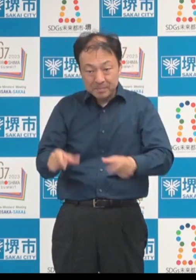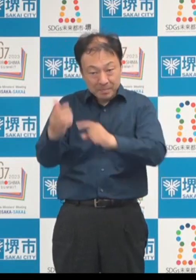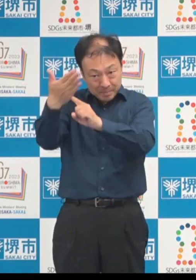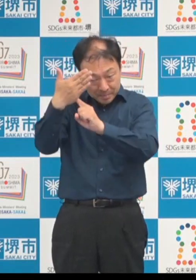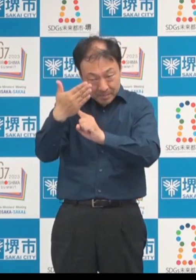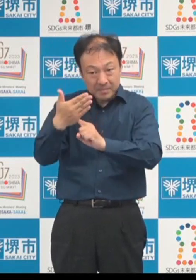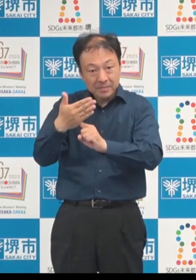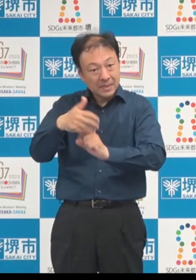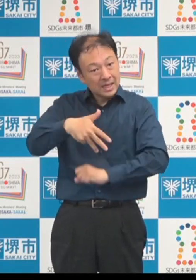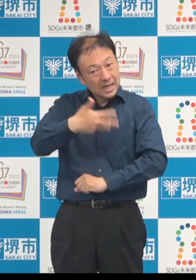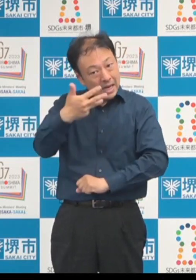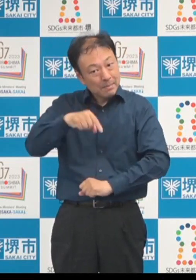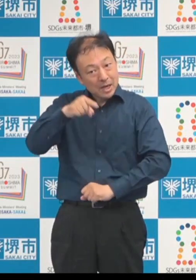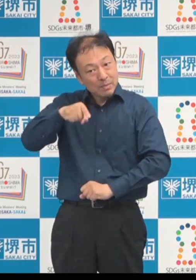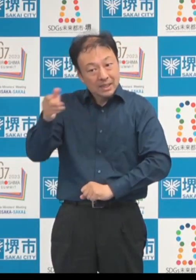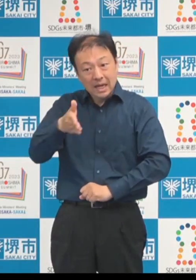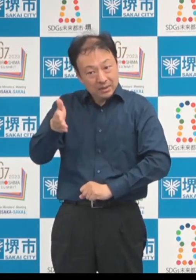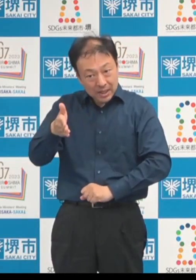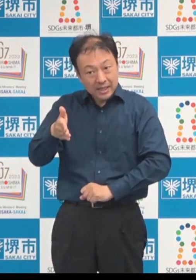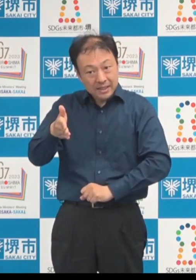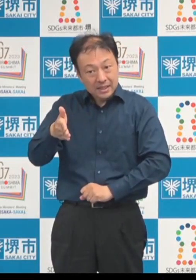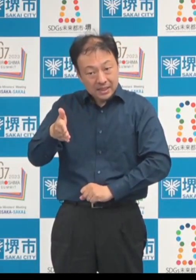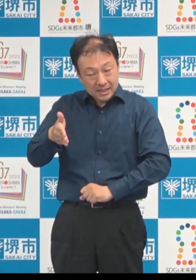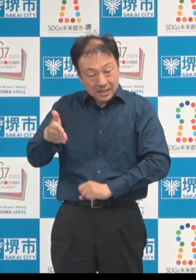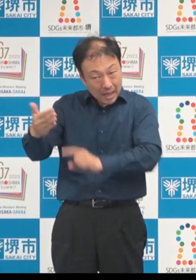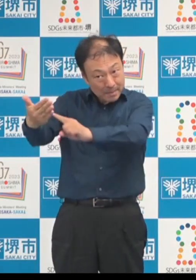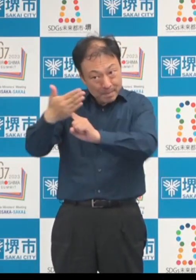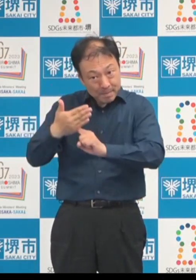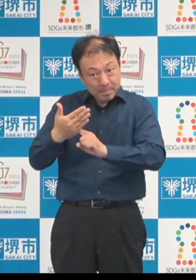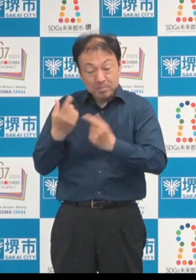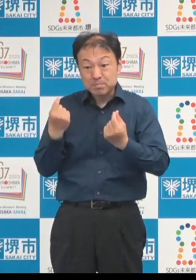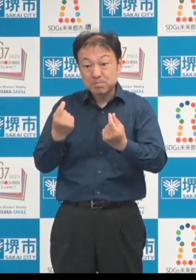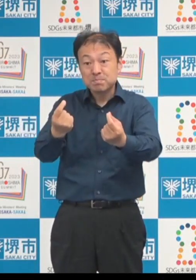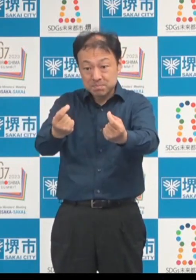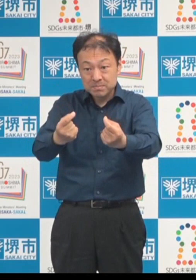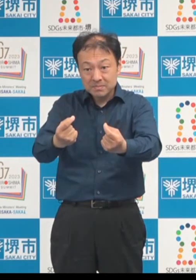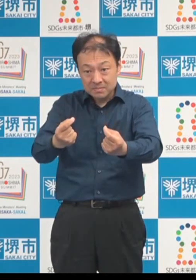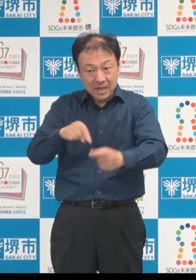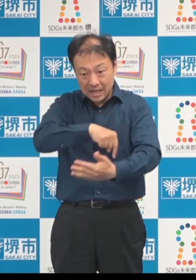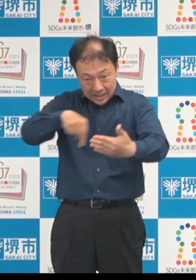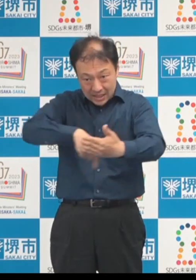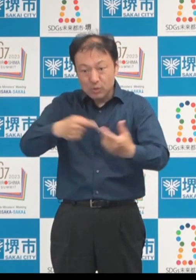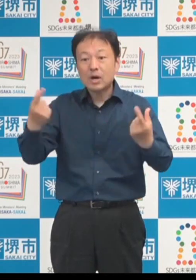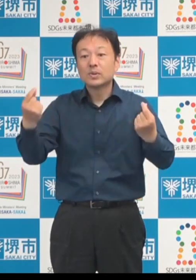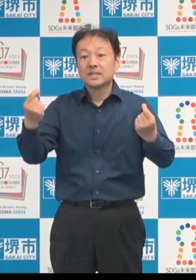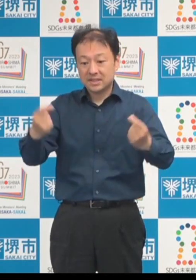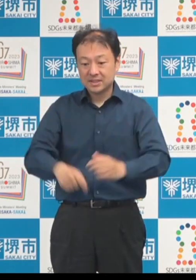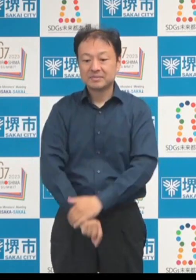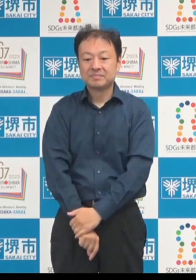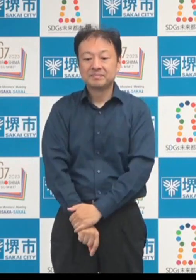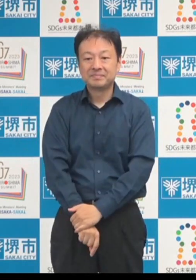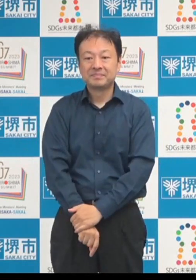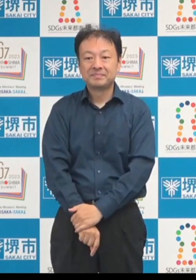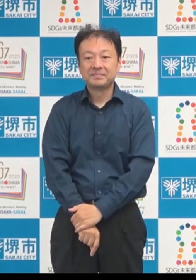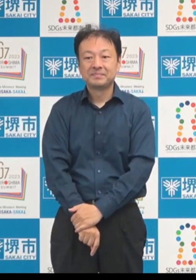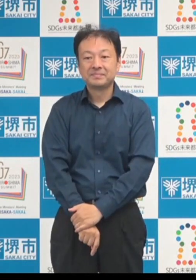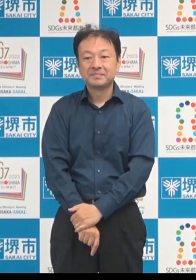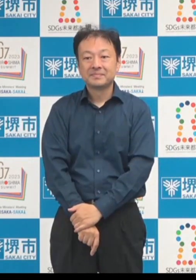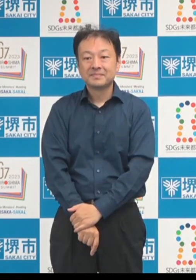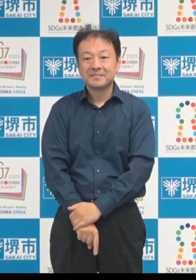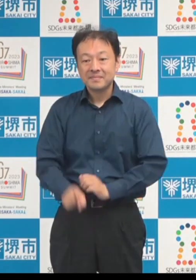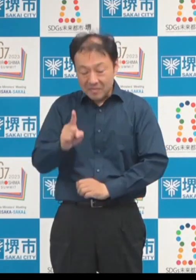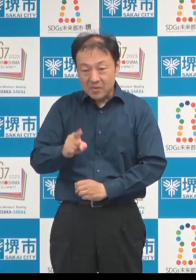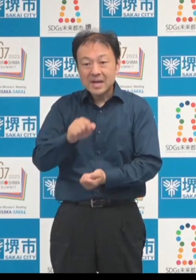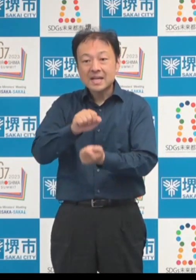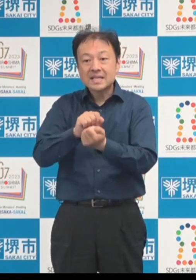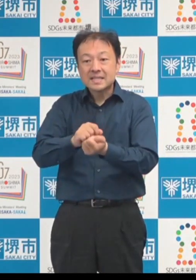800メートルぐらいでしたっけ、ずっと掲げる予定ですので、全く同じものを掲げる予定でございます。 別にこれ堺のオリジナルというわけ